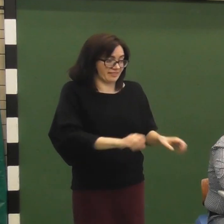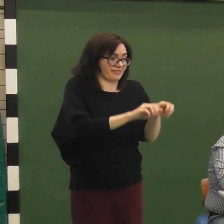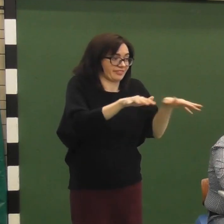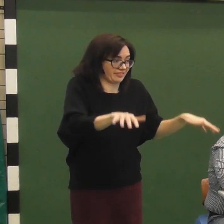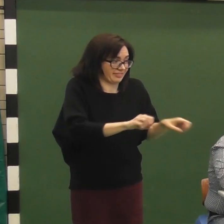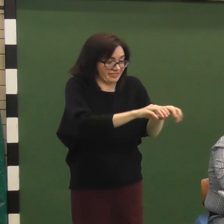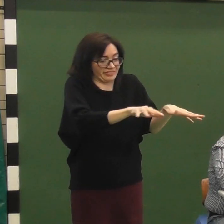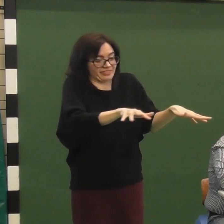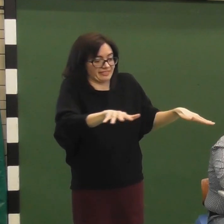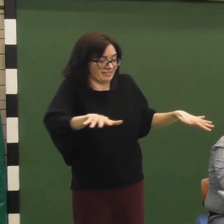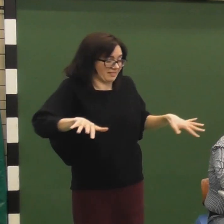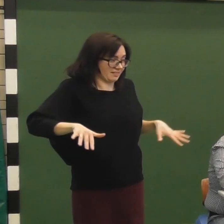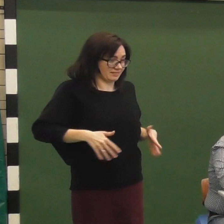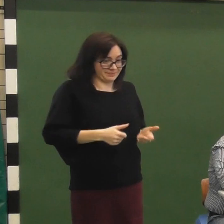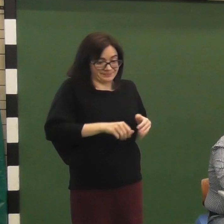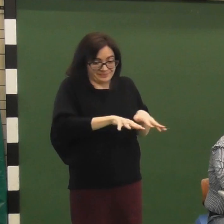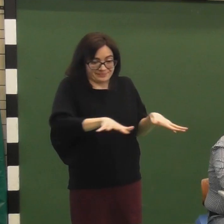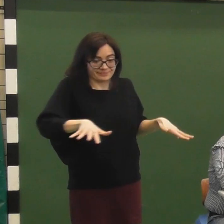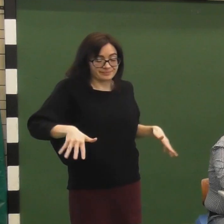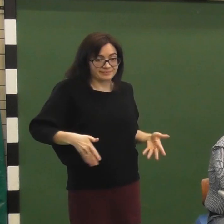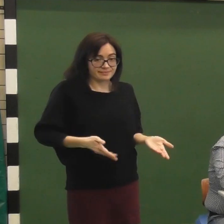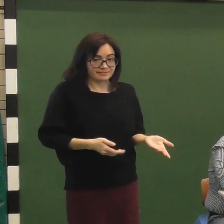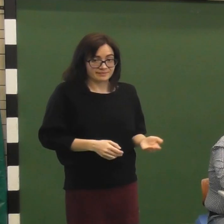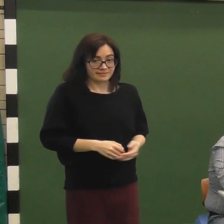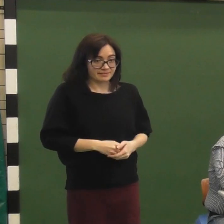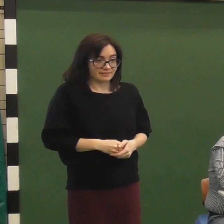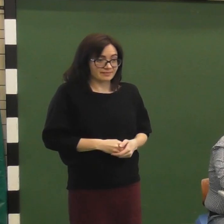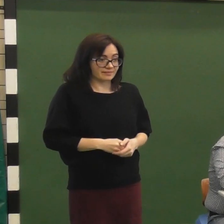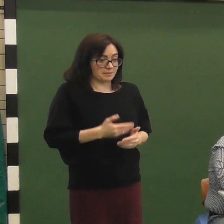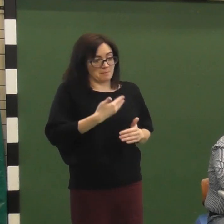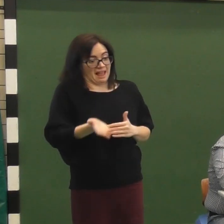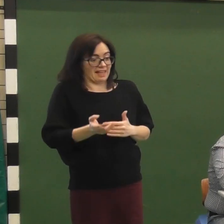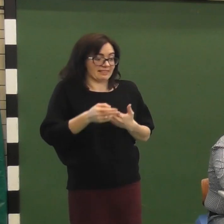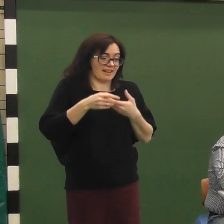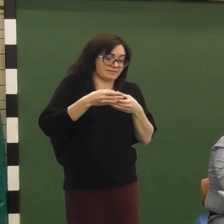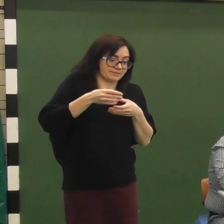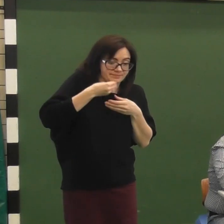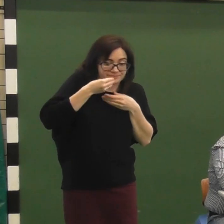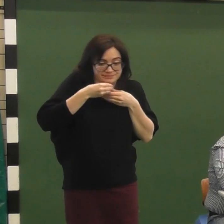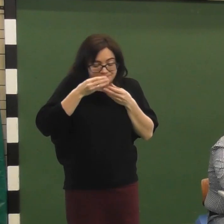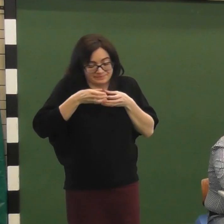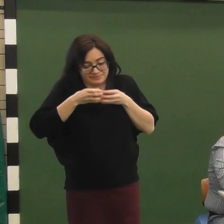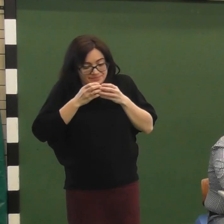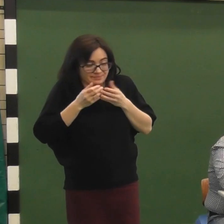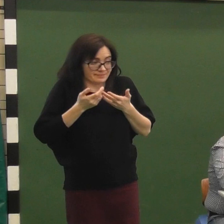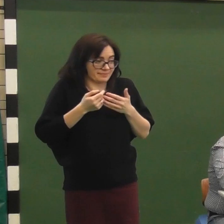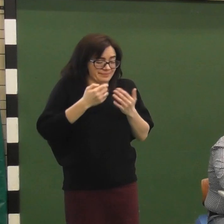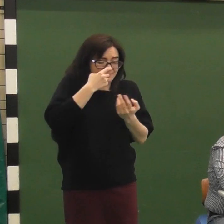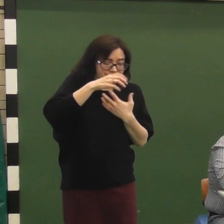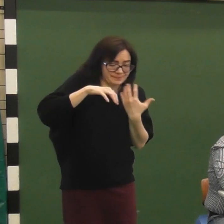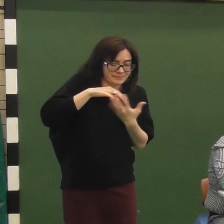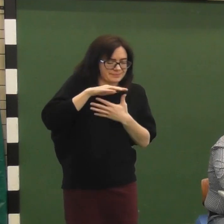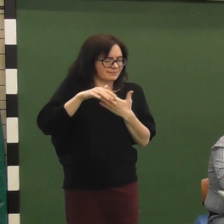az udvarra. És akkor ott kellett tenni azt a keveset, amit kaptunk,